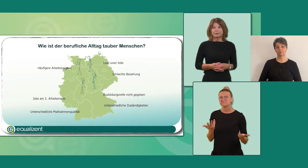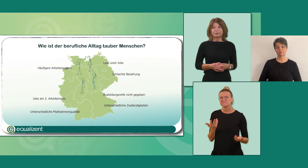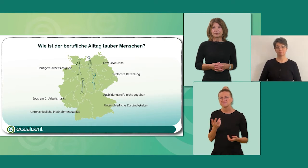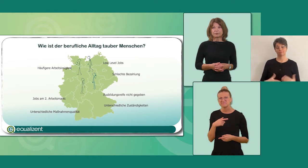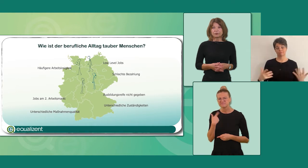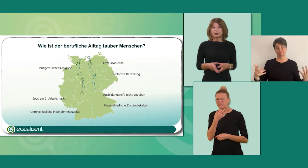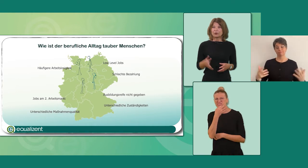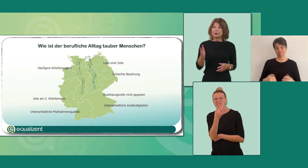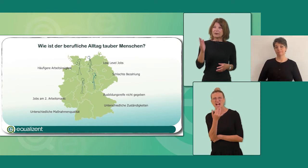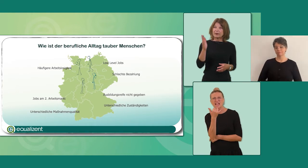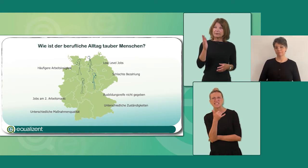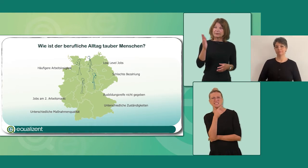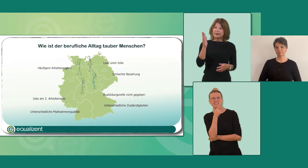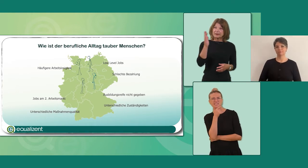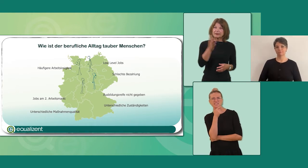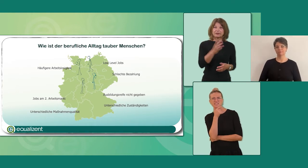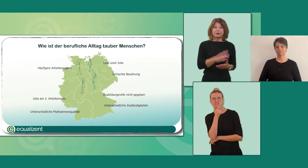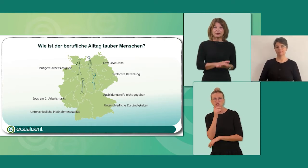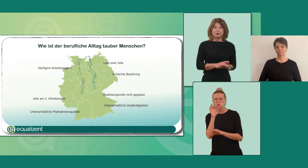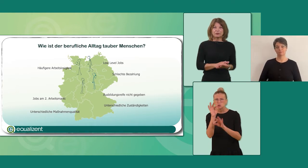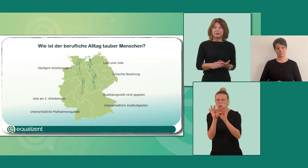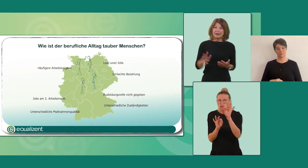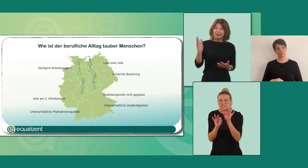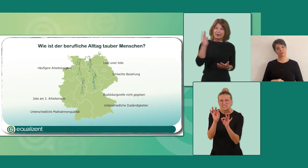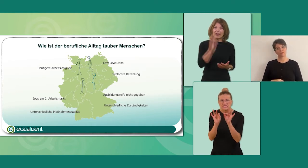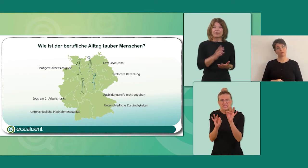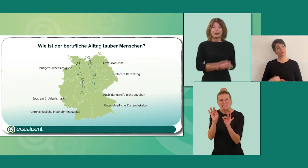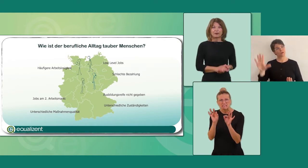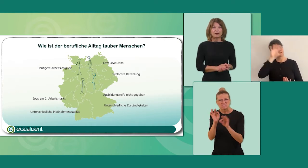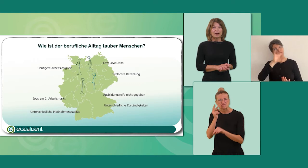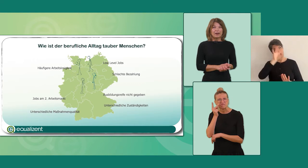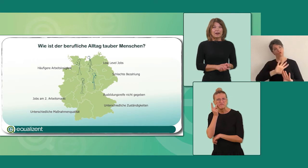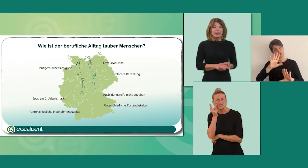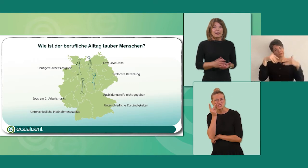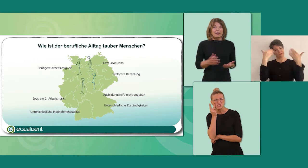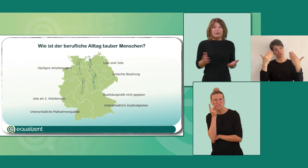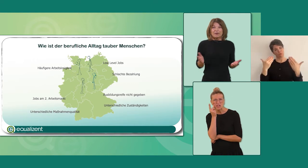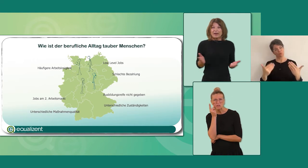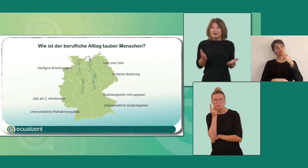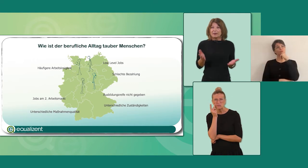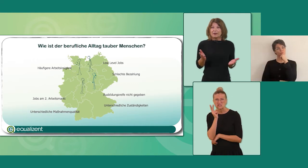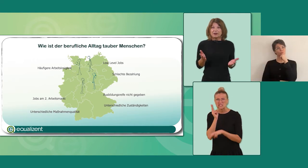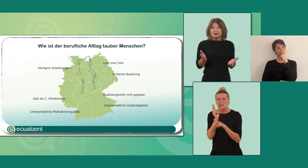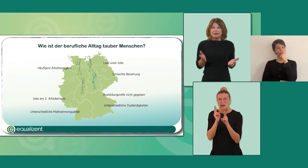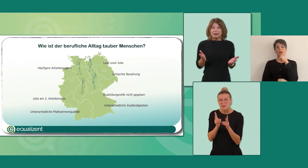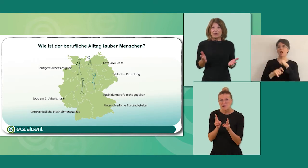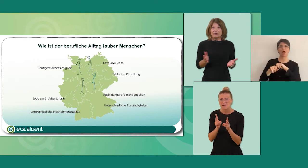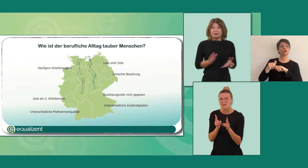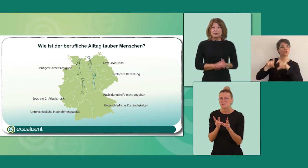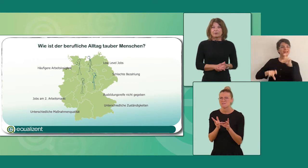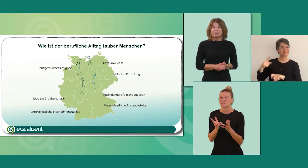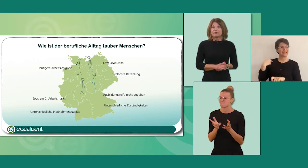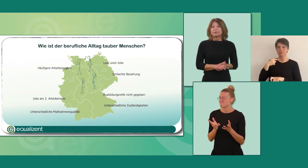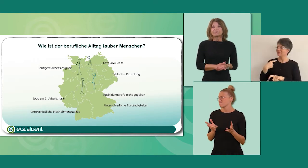Tja, und wenn wir in dieser Situation, wenn wir jetzt nachfragen, wie es denn mit den Statistiken